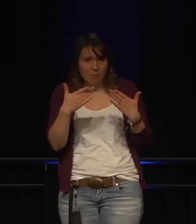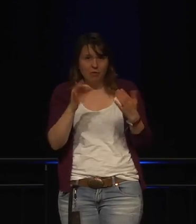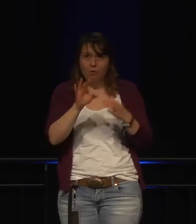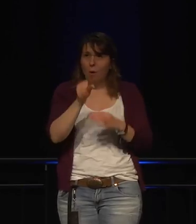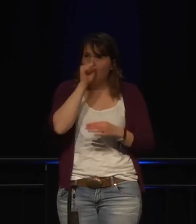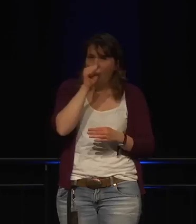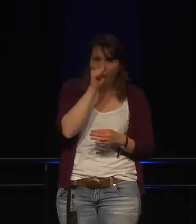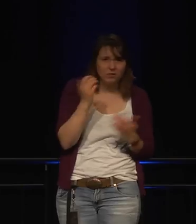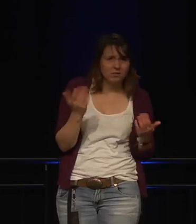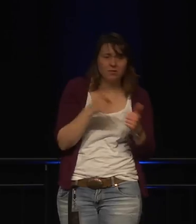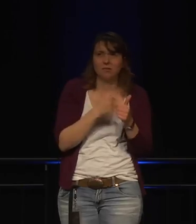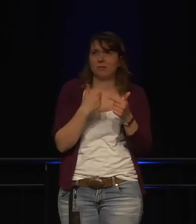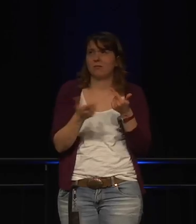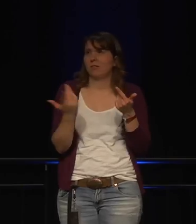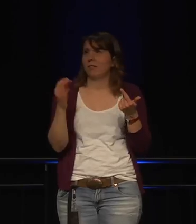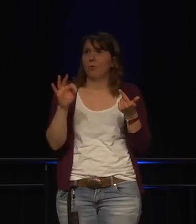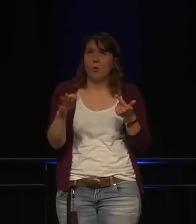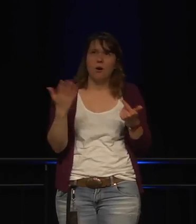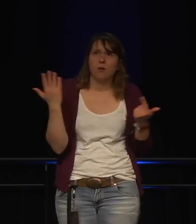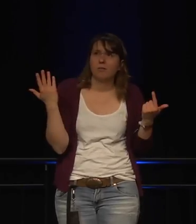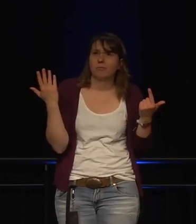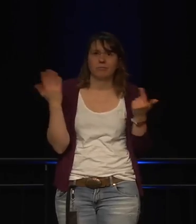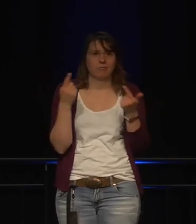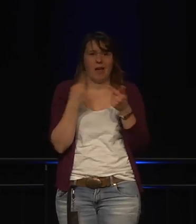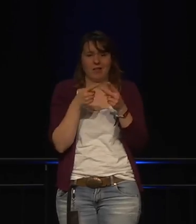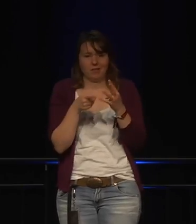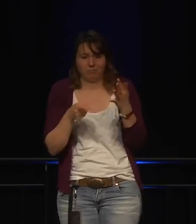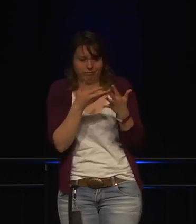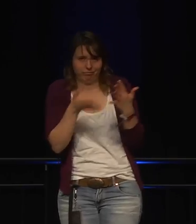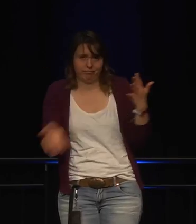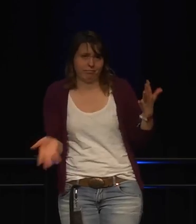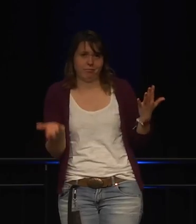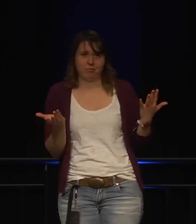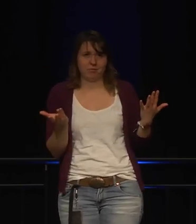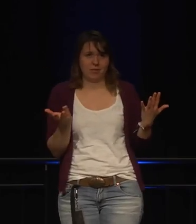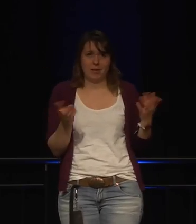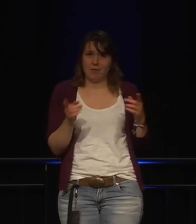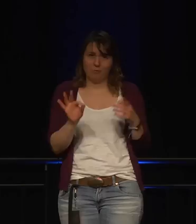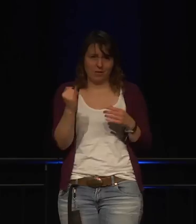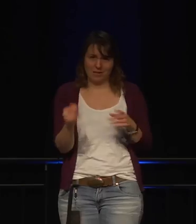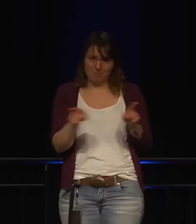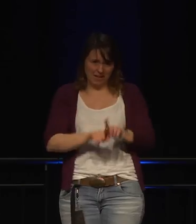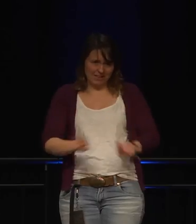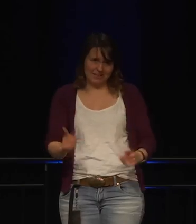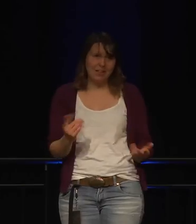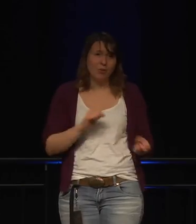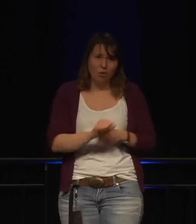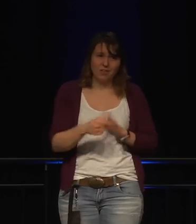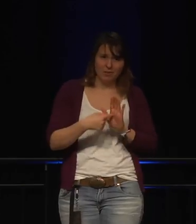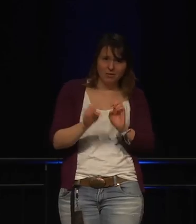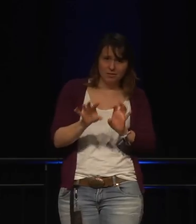Incluso publicidad de pornografía y otras cosas que no son realmente